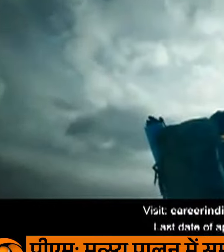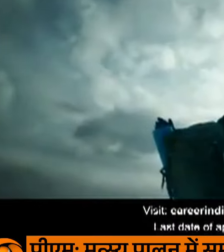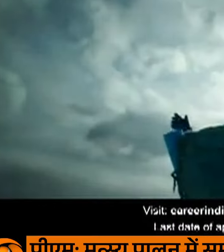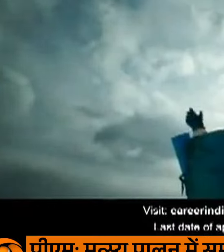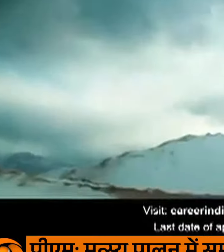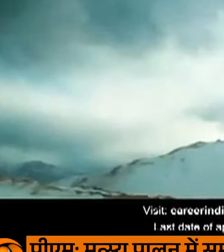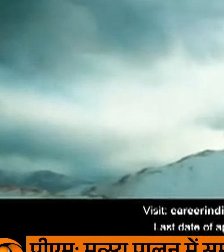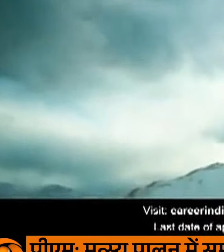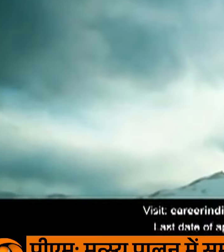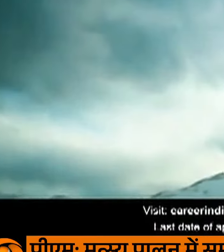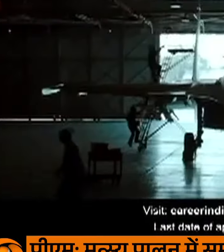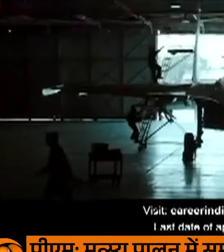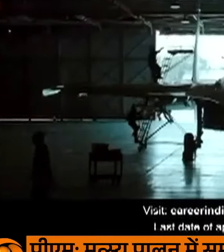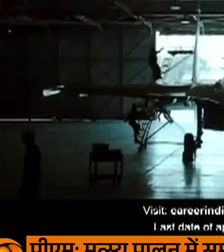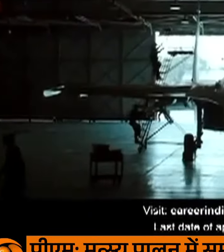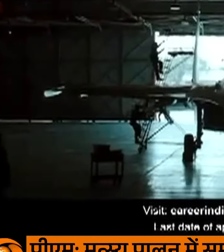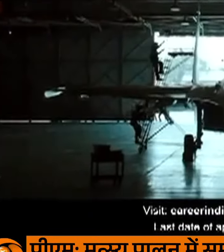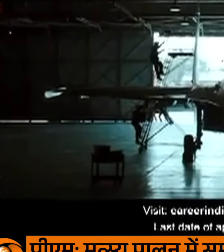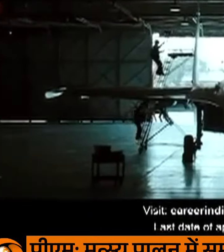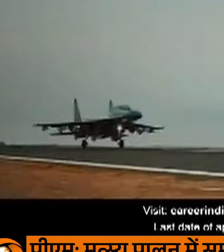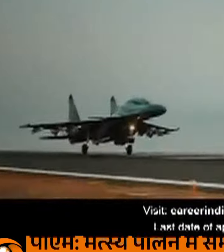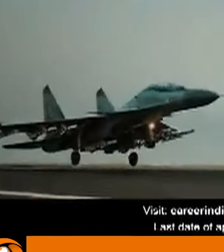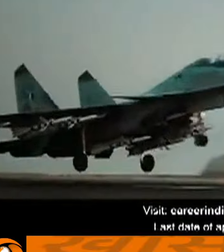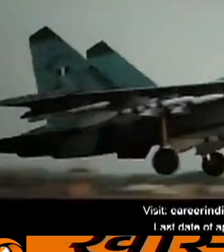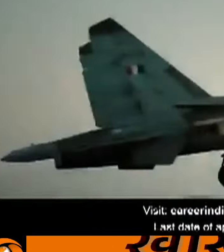एक्सेप्शनल टीम अ